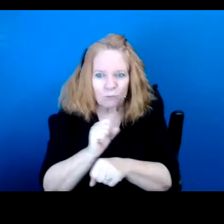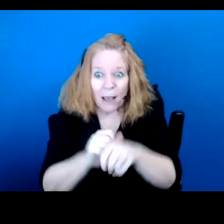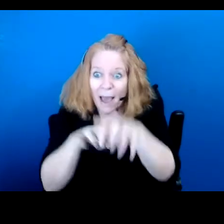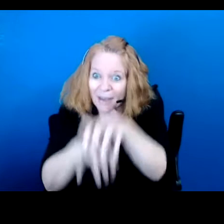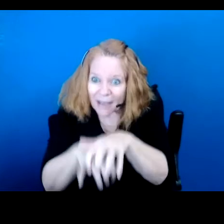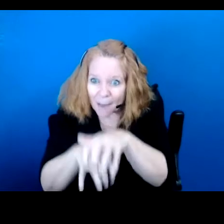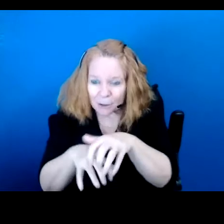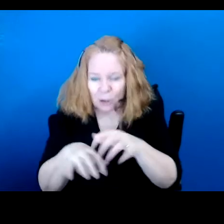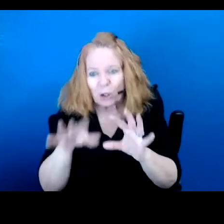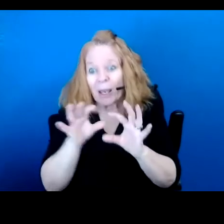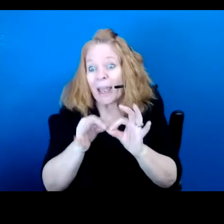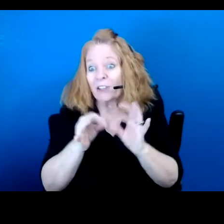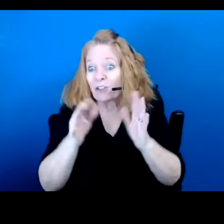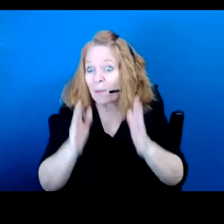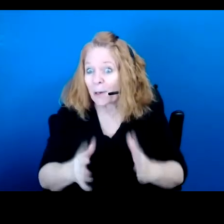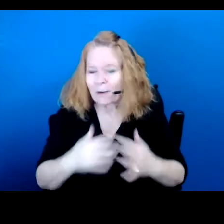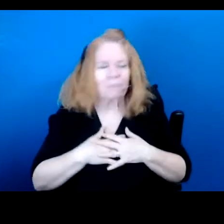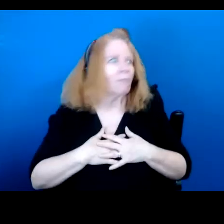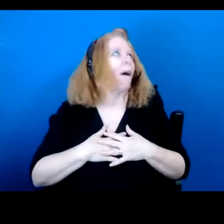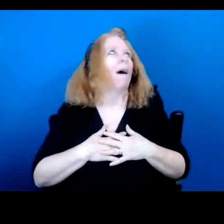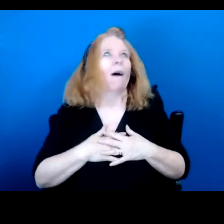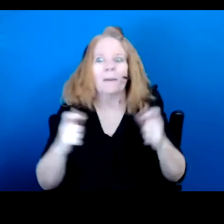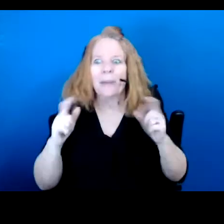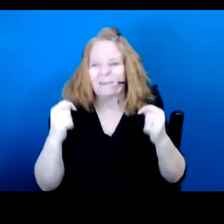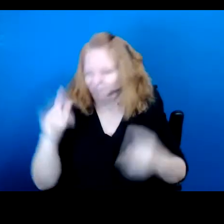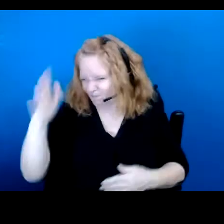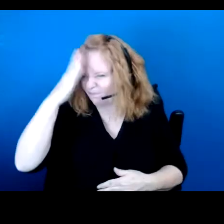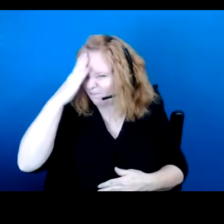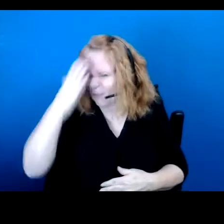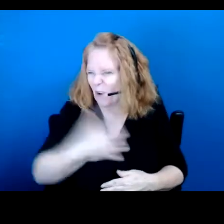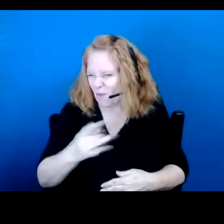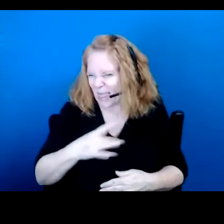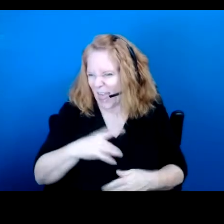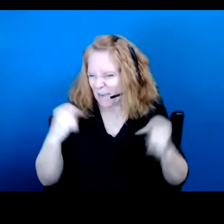trabajan detrás de las cámaras para ayudar a traernos el espectáculo de hoy